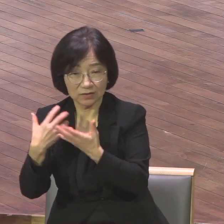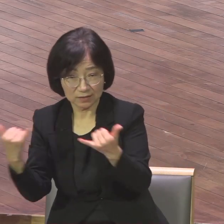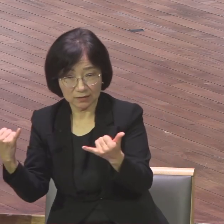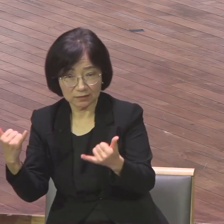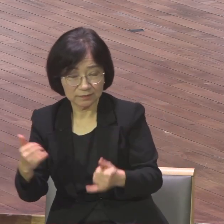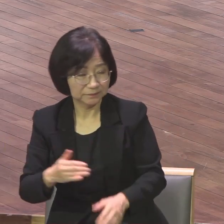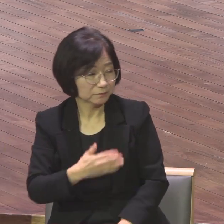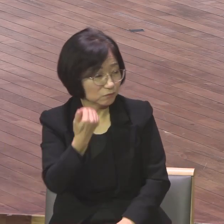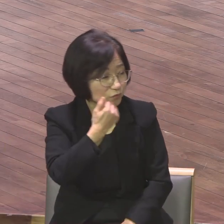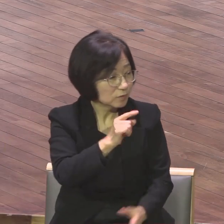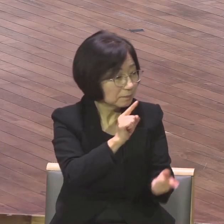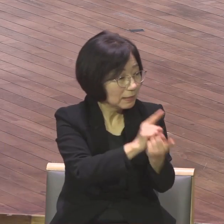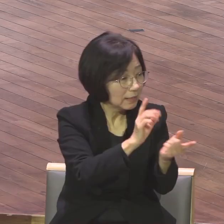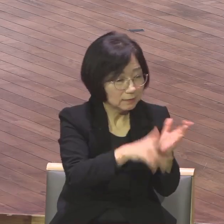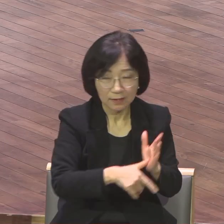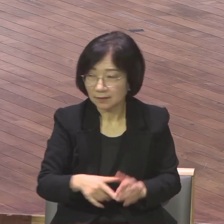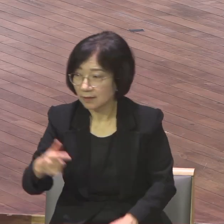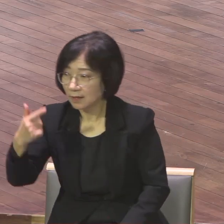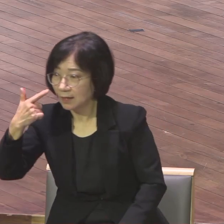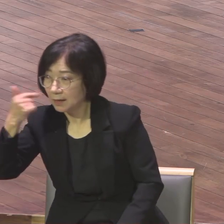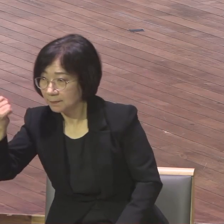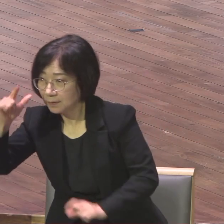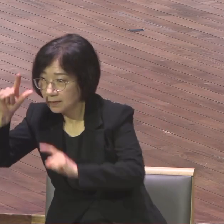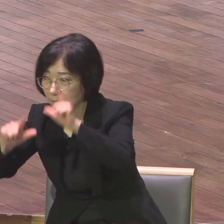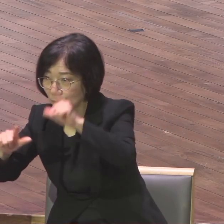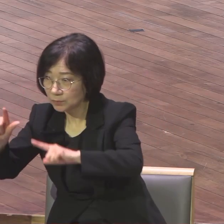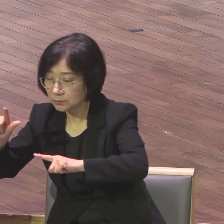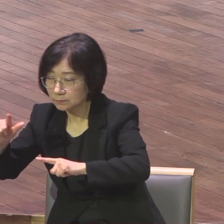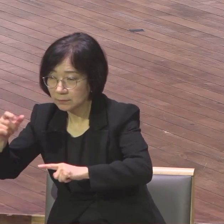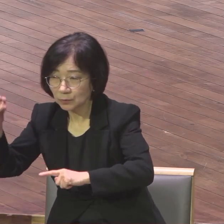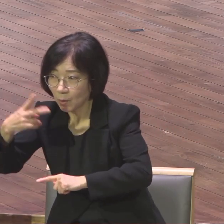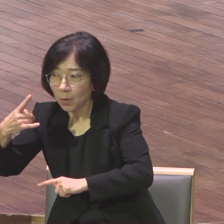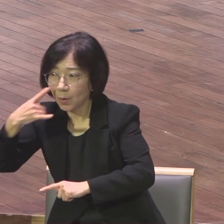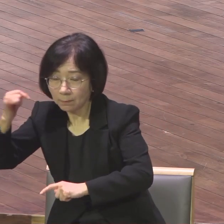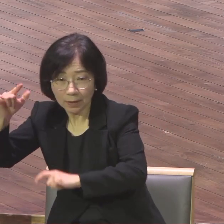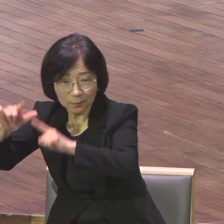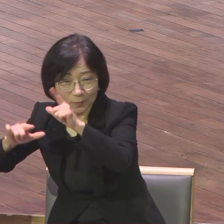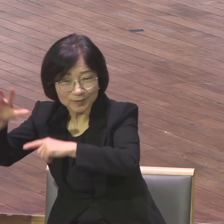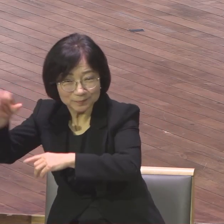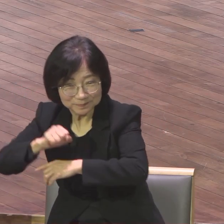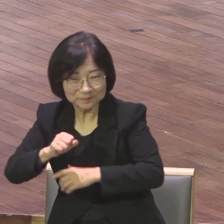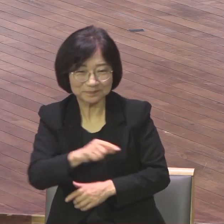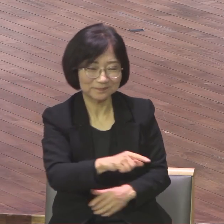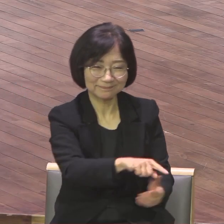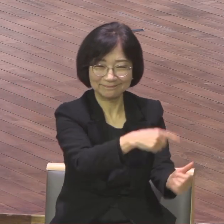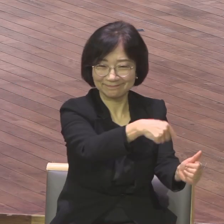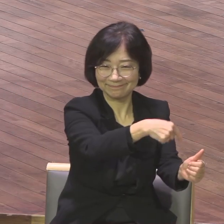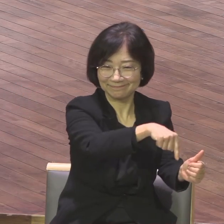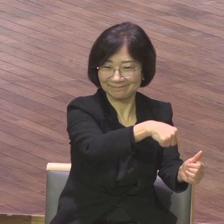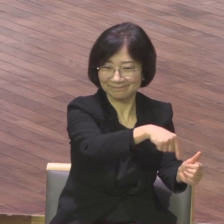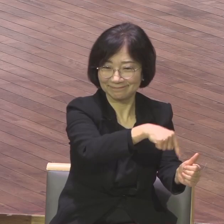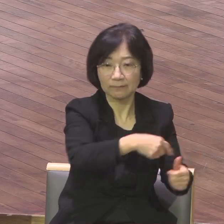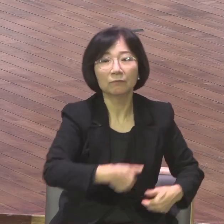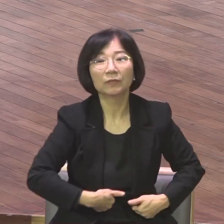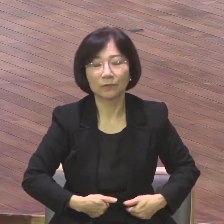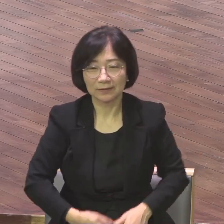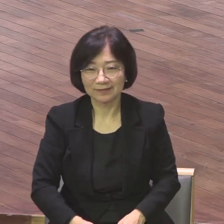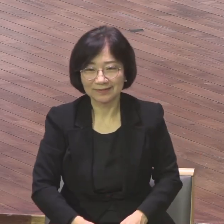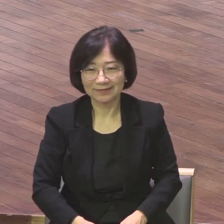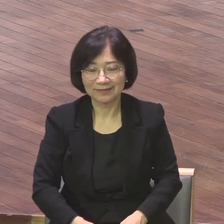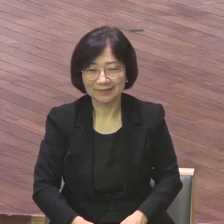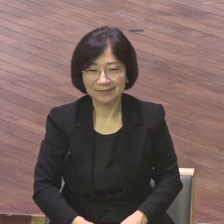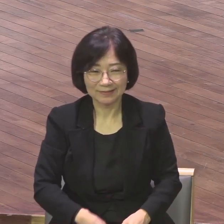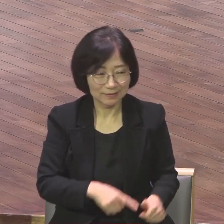보기도 하고 아버지로부터 부성애를 가지고 권면하고 위로하고 경계해서 12절 말씀처럼 결국 하나님